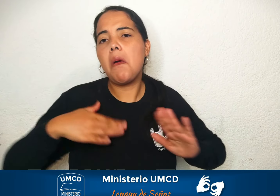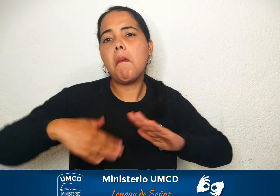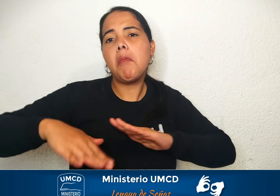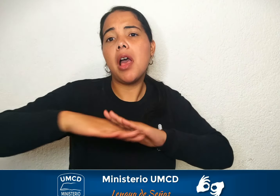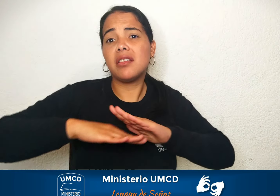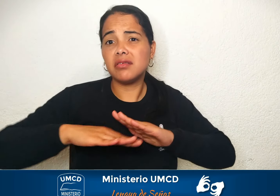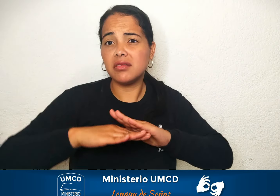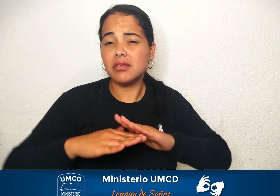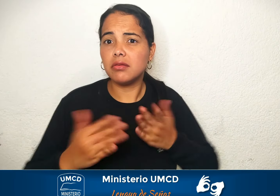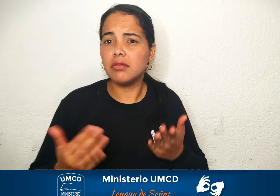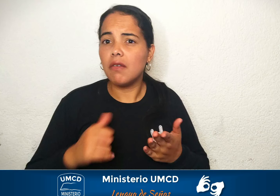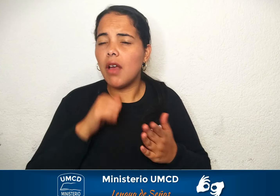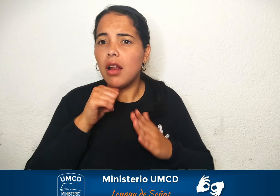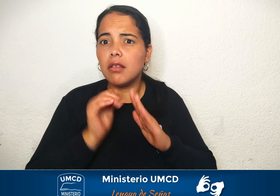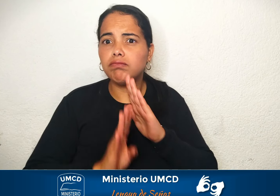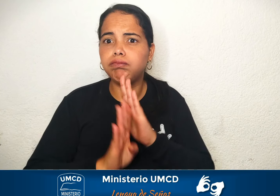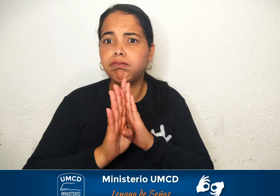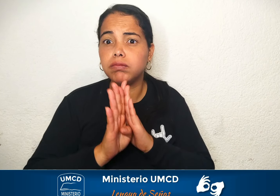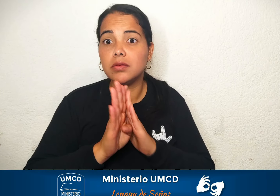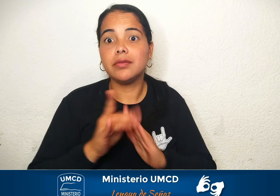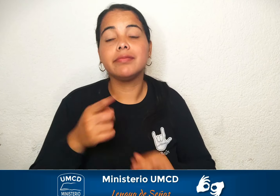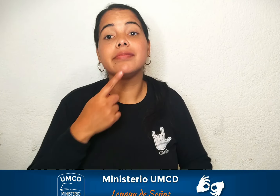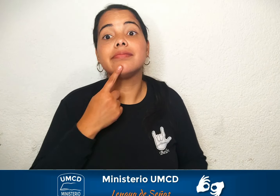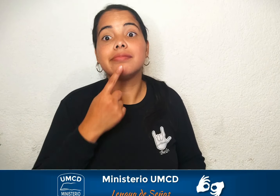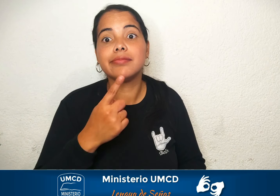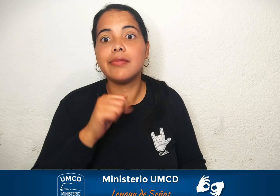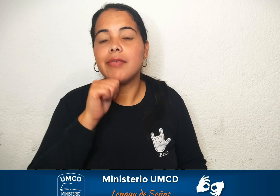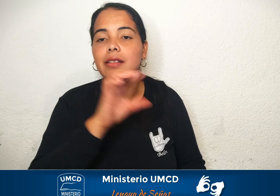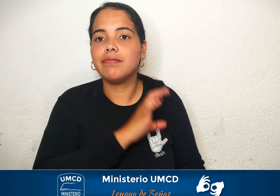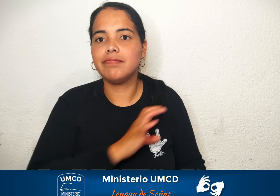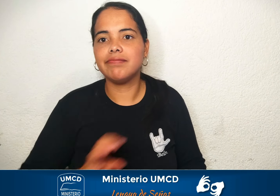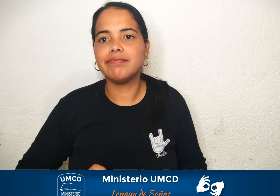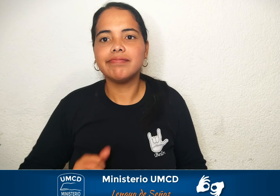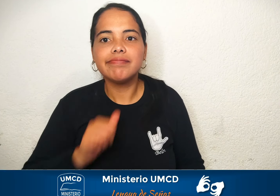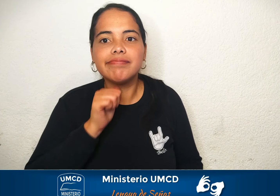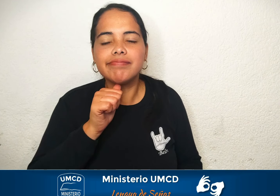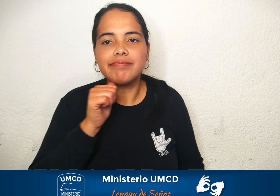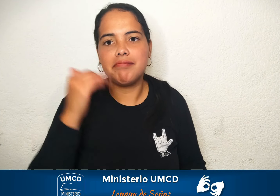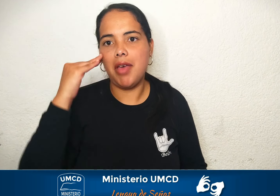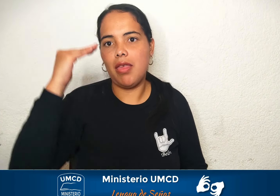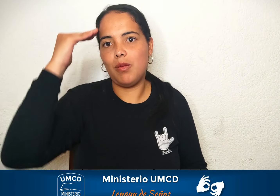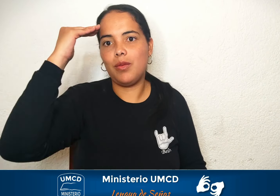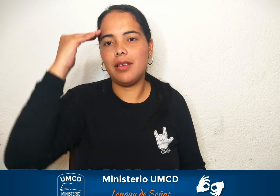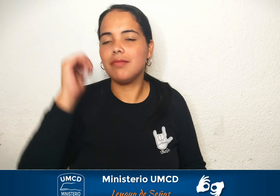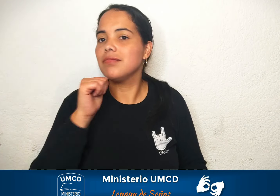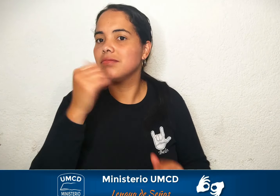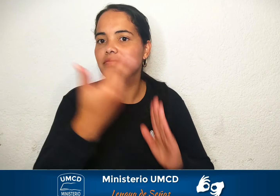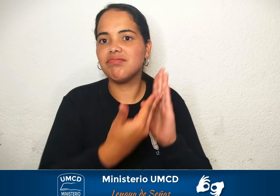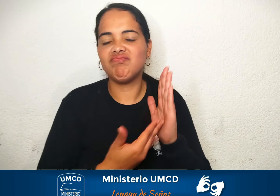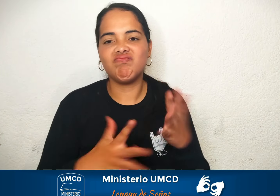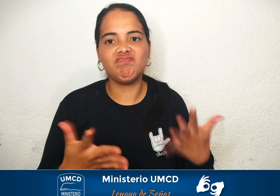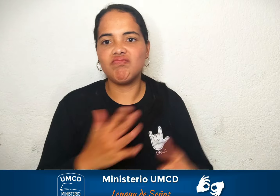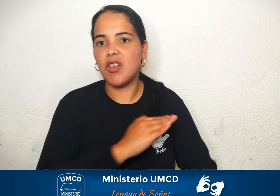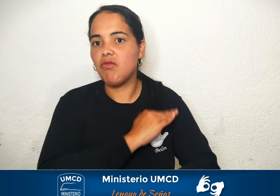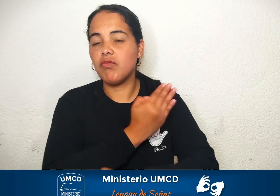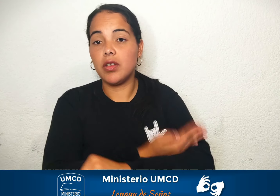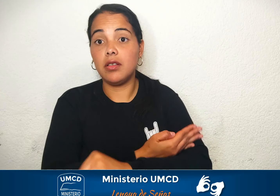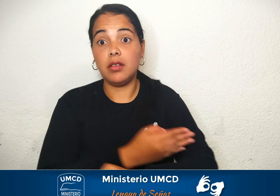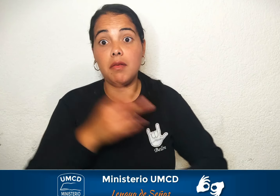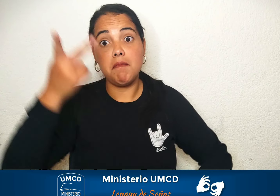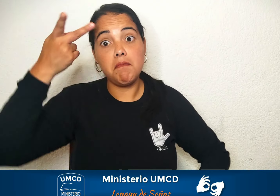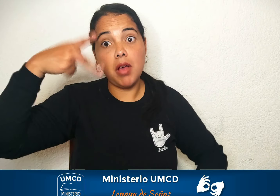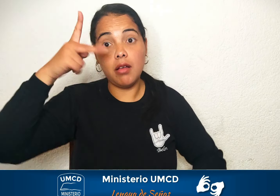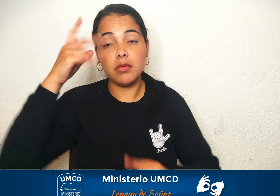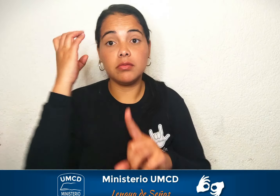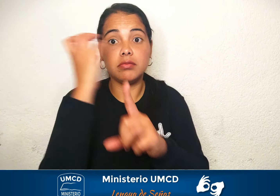innecesaria en este estado a la cual Pablo les llama los creyentes carnales. ¿Qué había pasado? La iglesia de